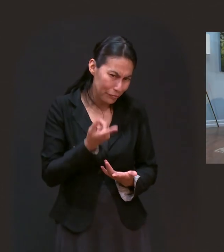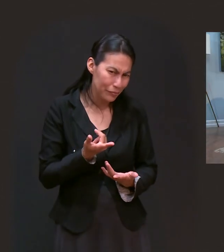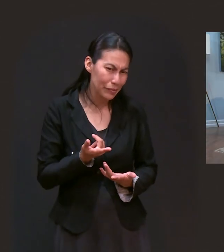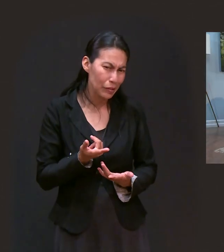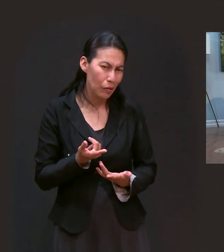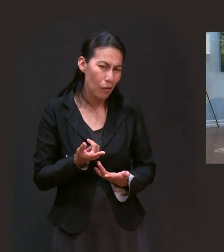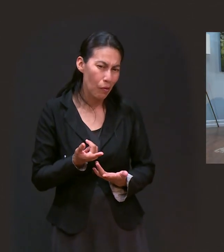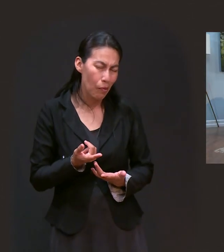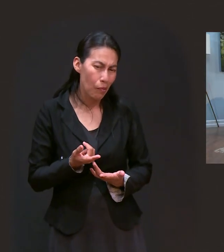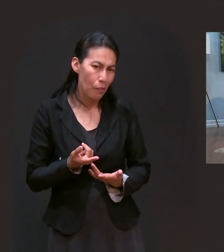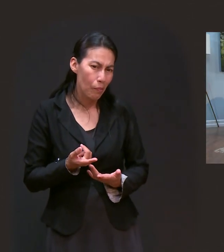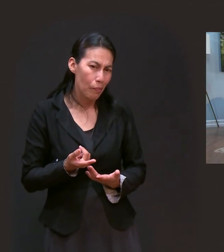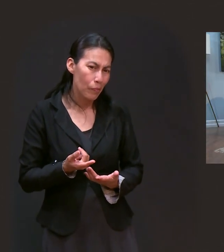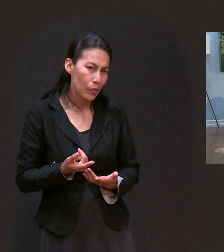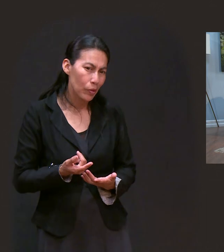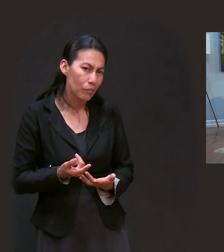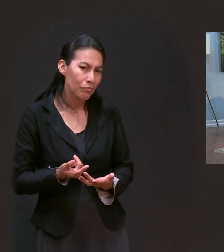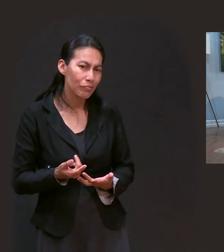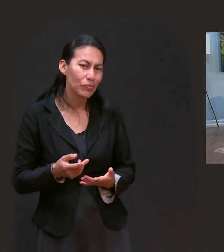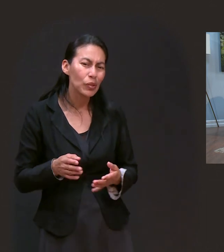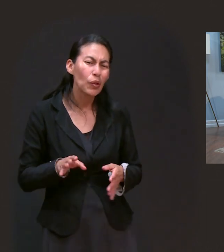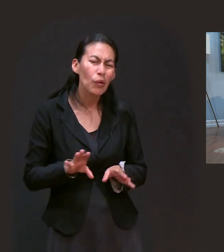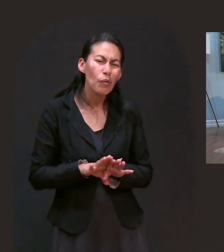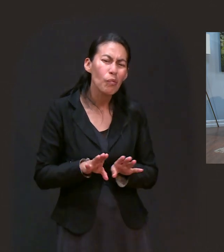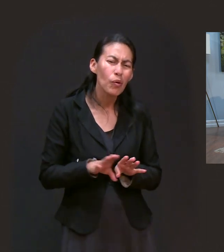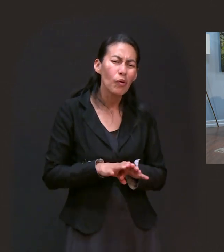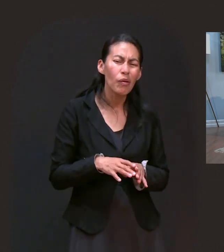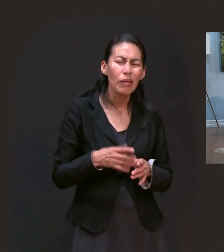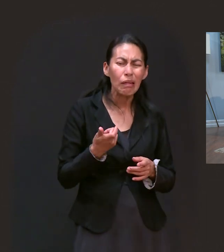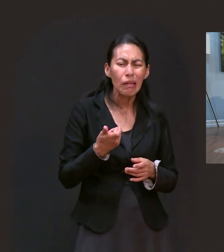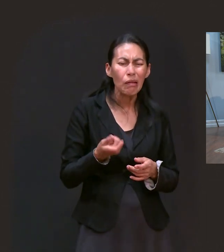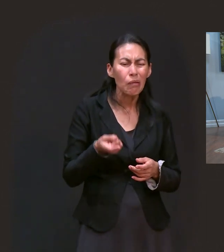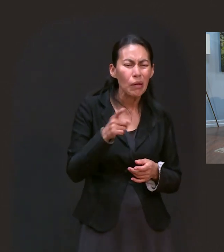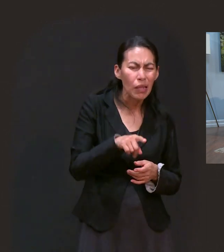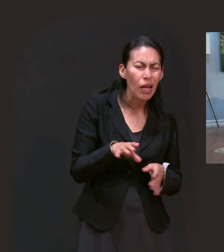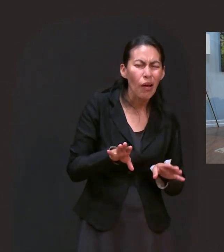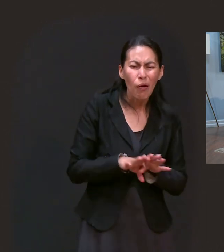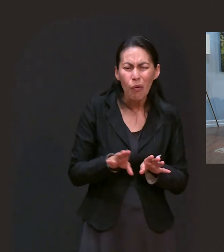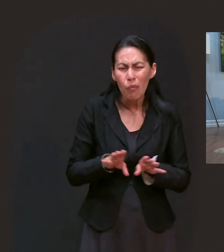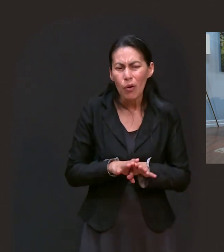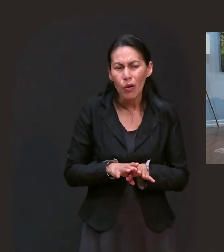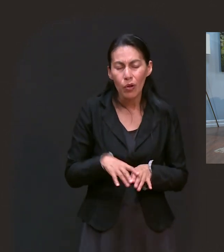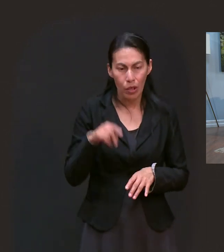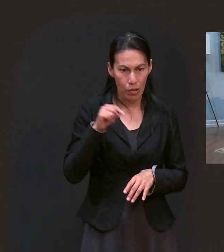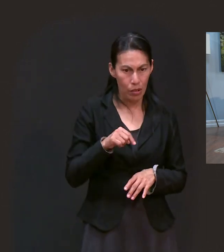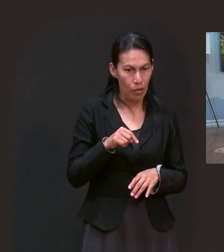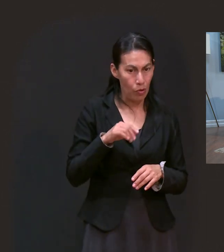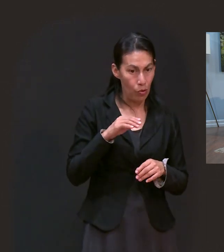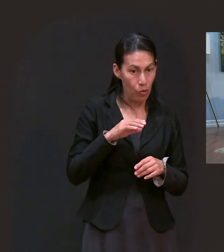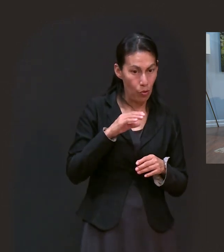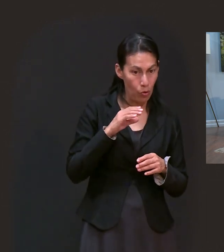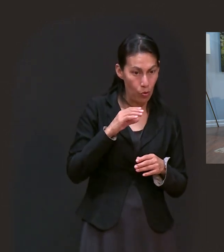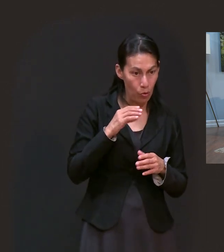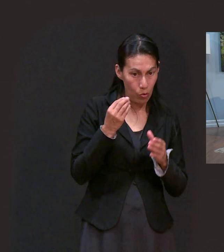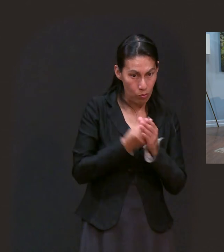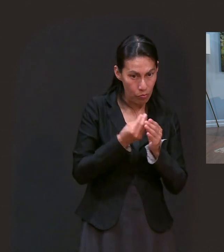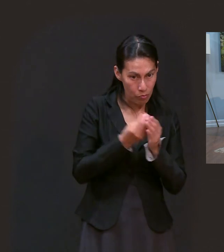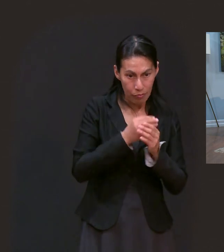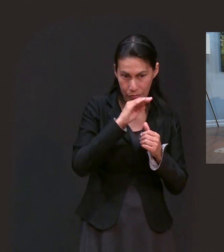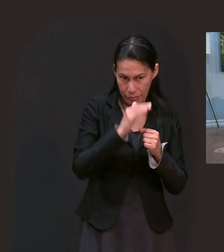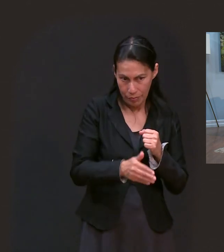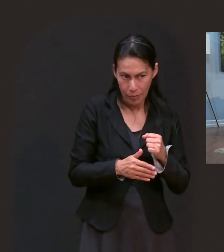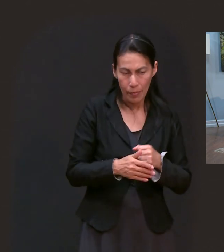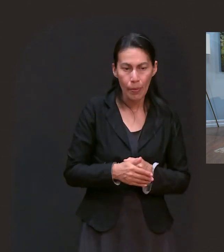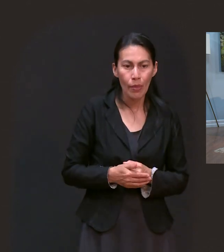que humanamente viste yo trabajo sigo mi trabajo que en género y negro yo le envío sea y hasta que yo termine el curso y